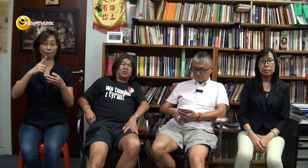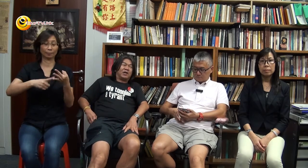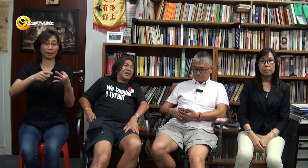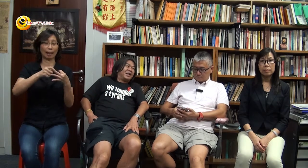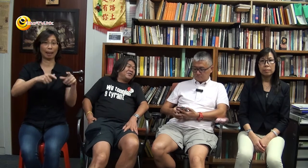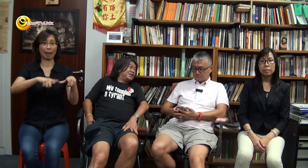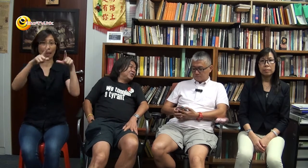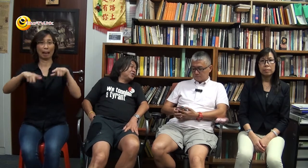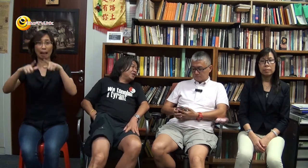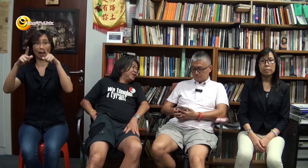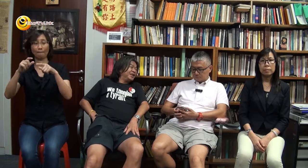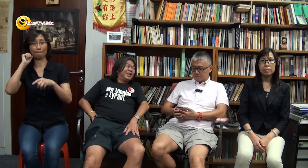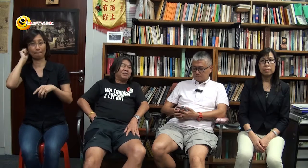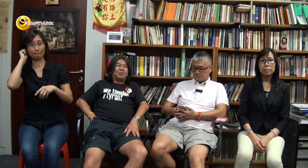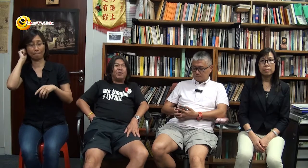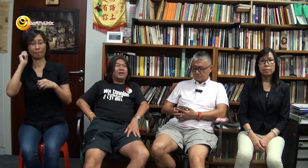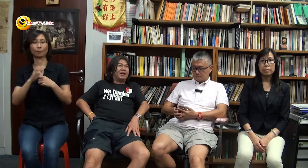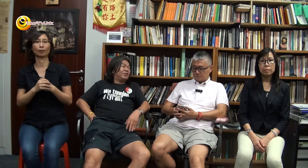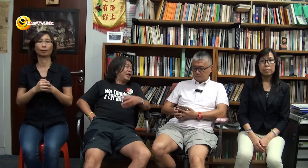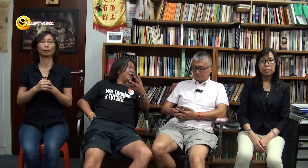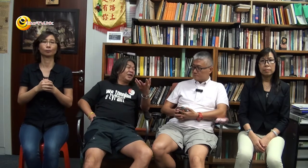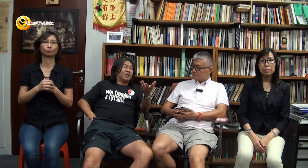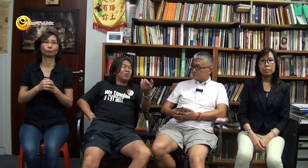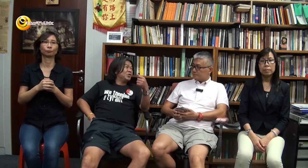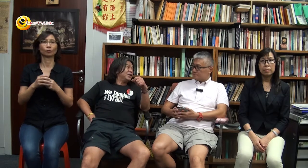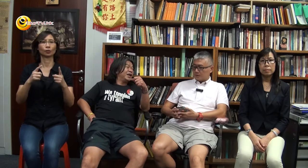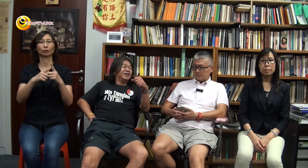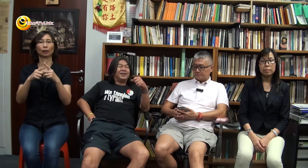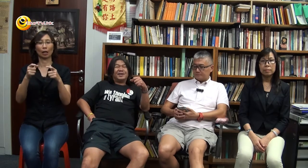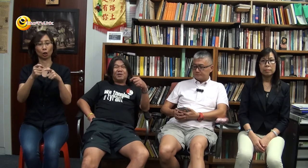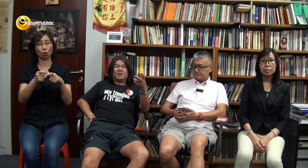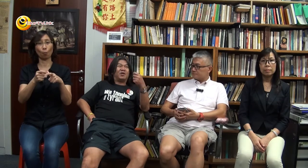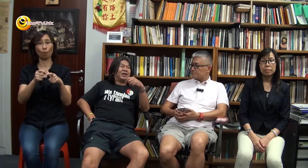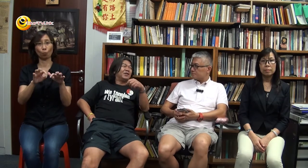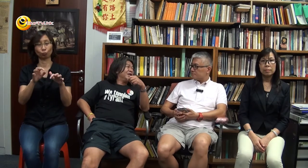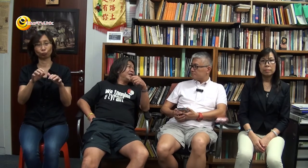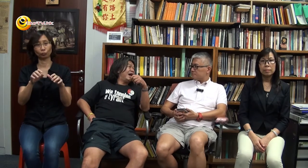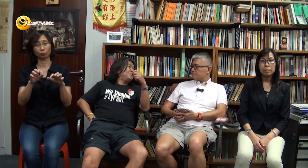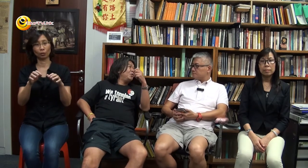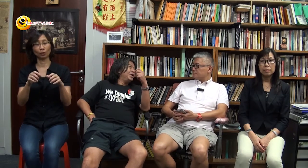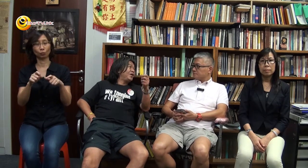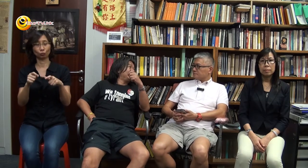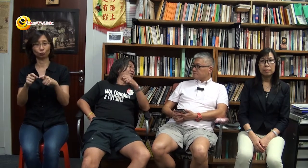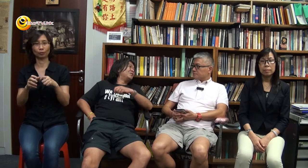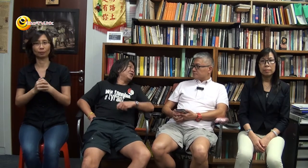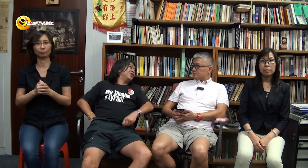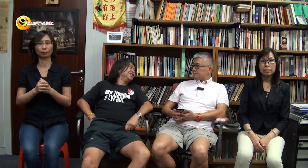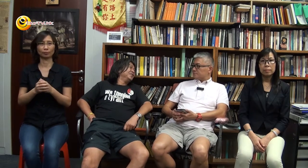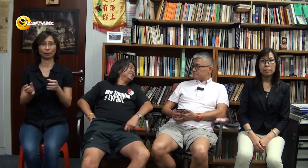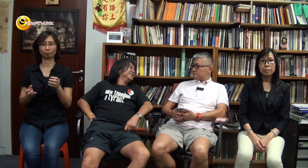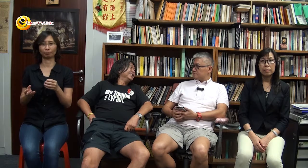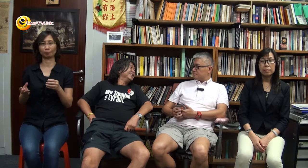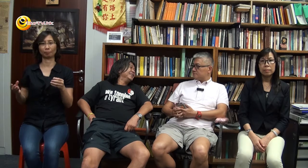緊呢個商務及經濟發展局局長嘅，咁就配，因為林慧蘭人個人就公務員嚟嘅，就冇乜所謂咧，就夾硬配一個蘇錦良